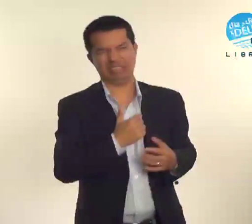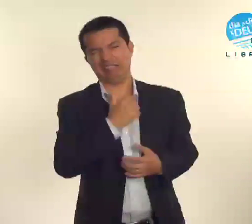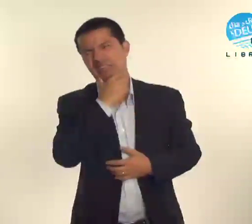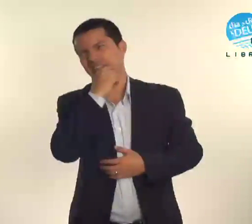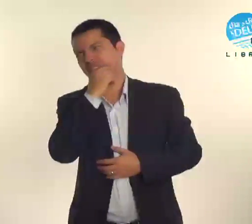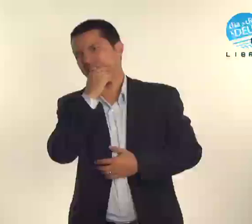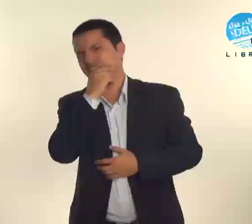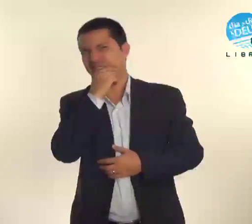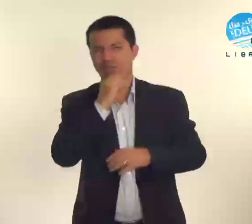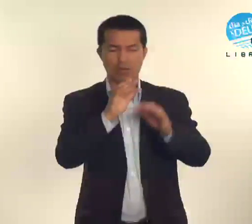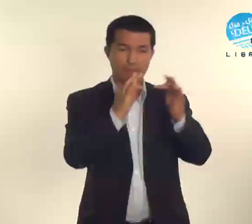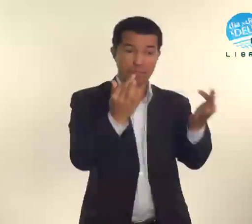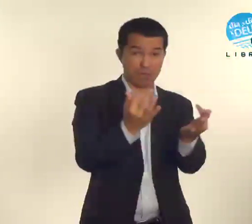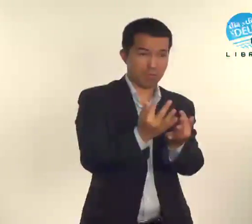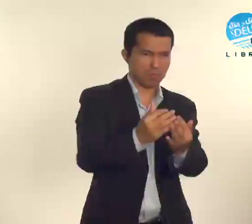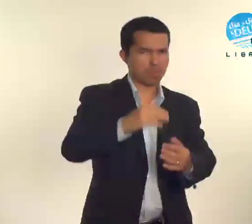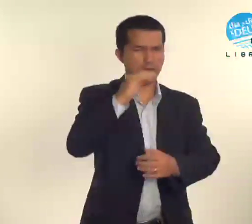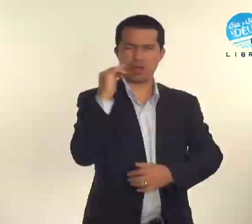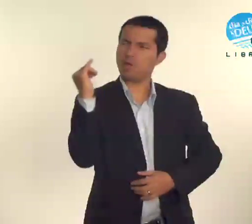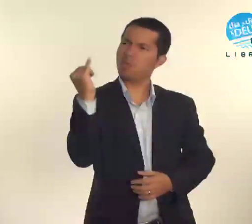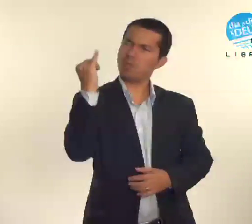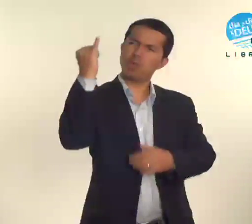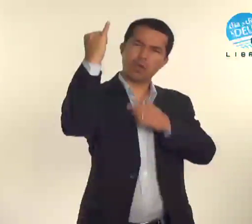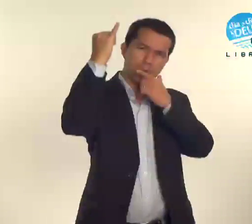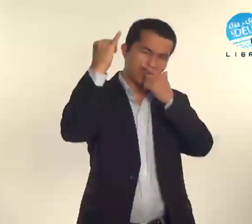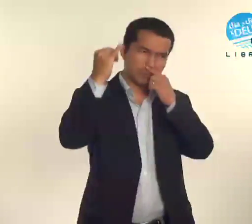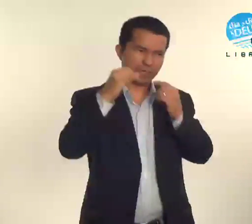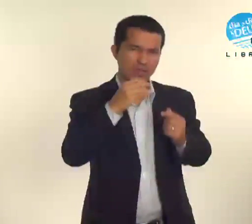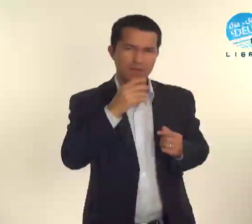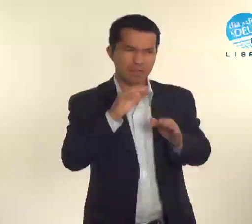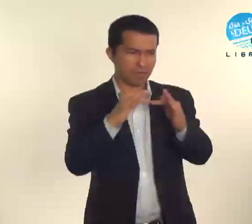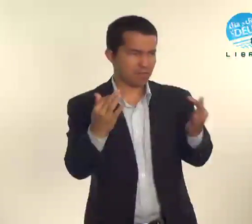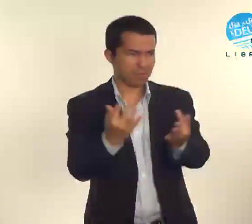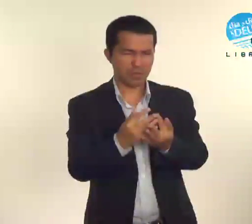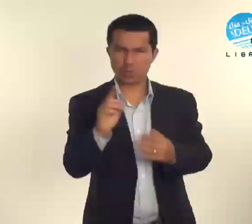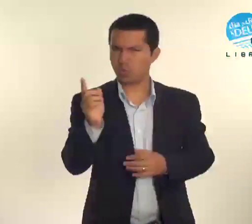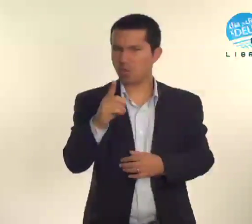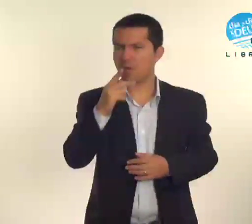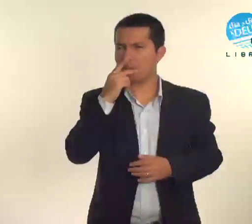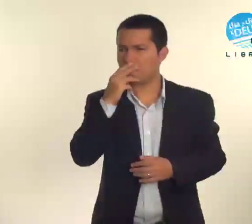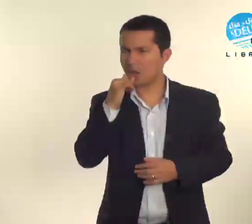dizendo. Família é muito mais do que isso que você está dizendo. Não é um papai, a mamãe e os